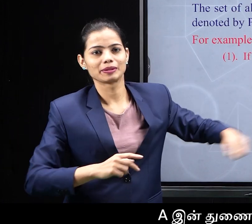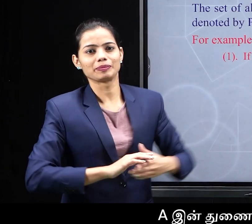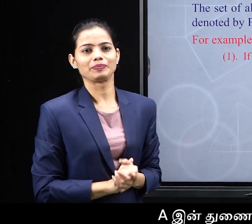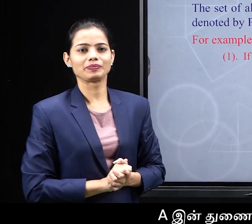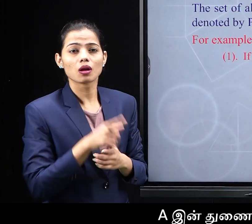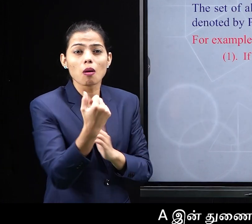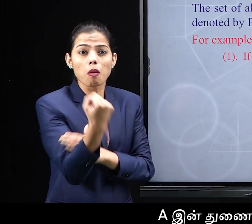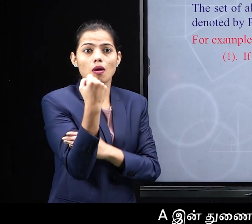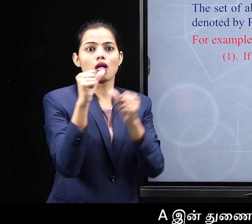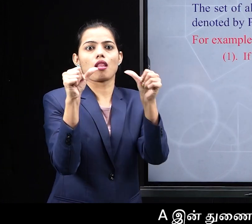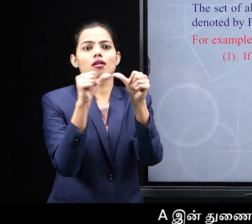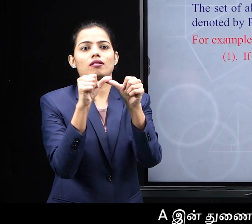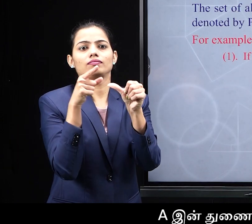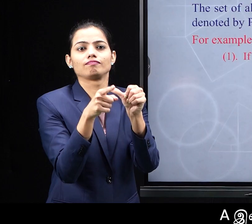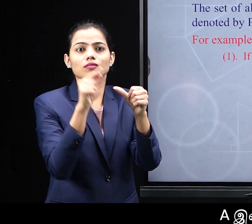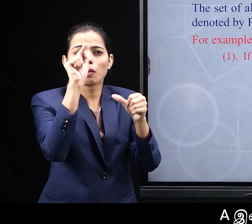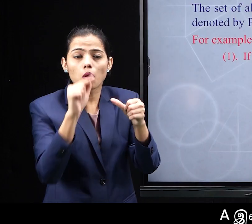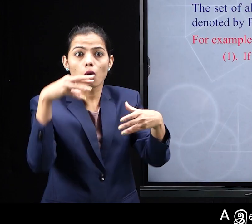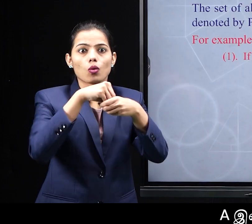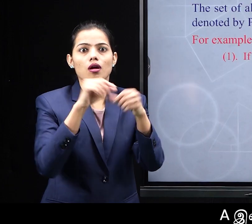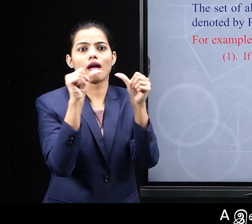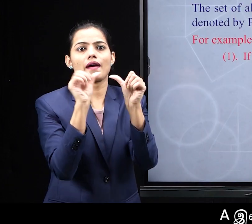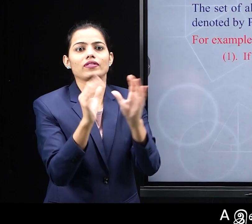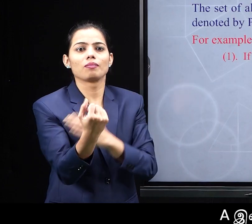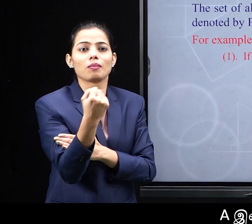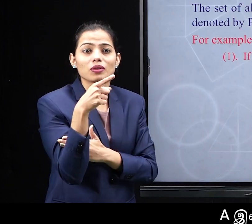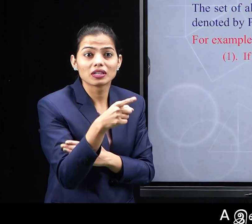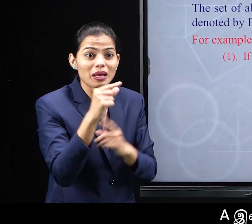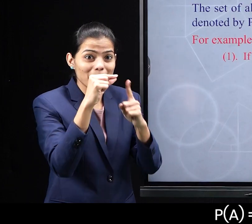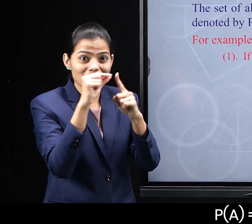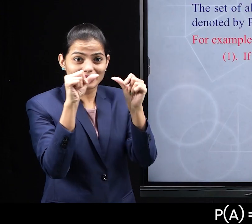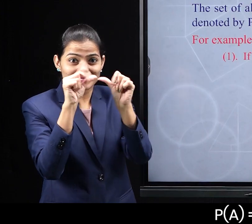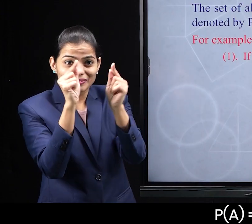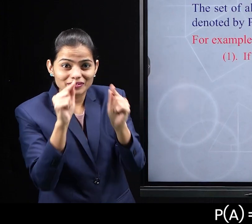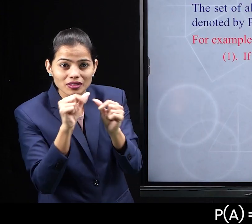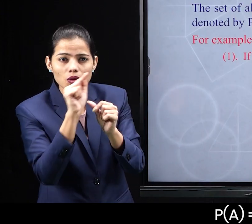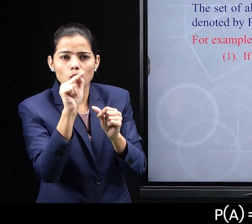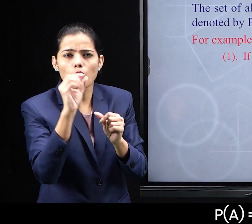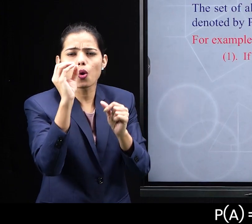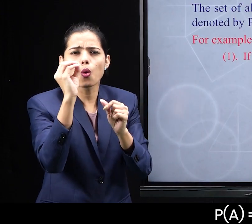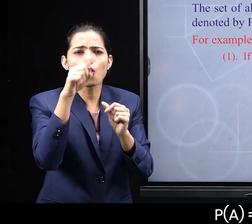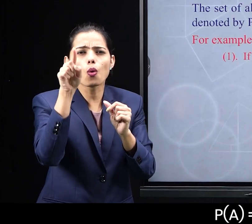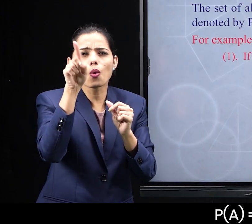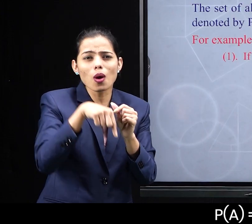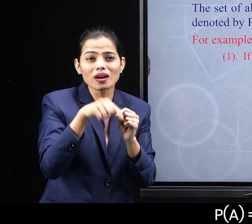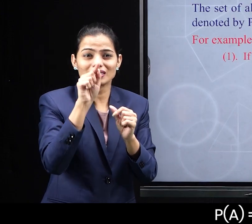சுருள் அடைப்புக்குறிக்குள் 2, 3. ஏ இன் ஆற்றல் கணம் பி வட்ட அடைப்புக்குறிக்குள் ஏ ஈடு